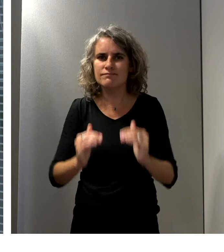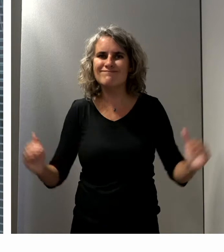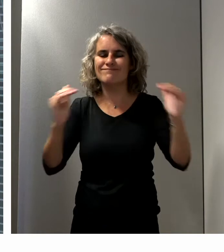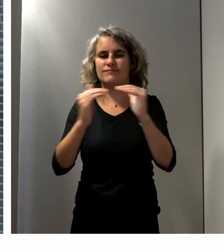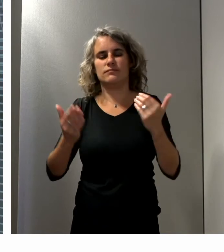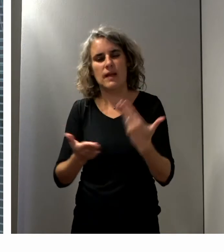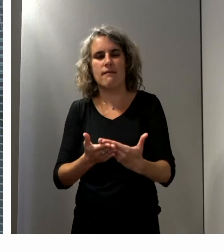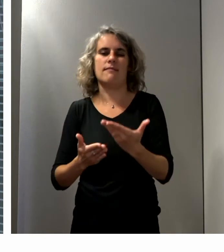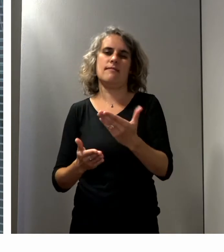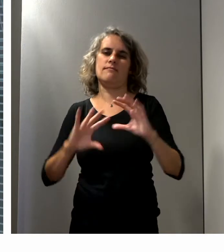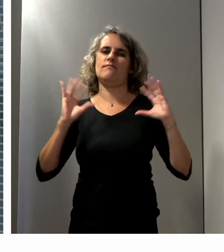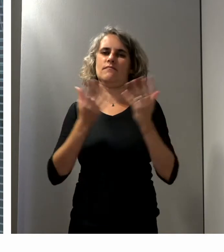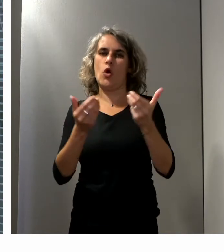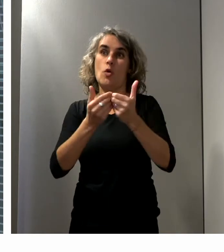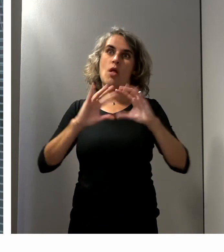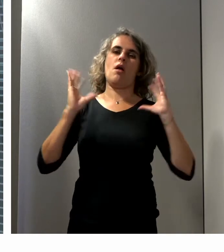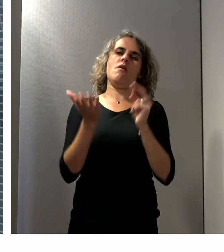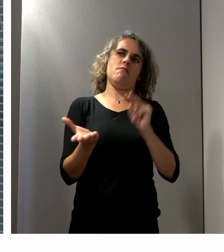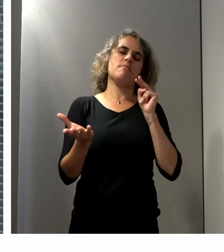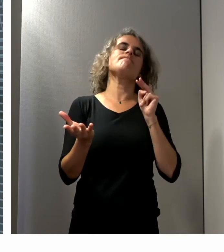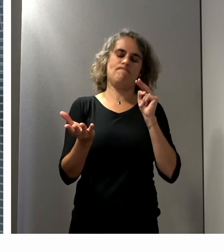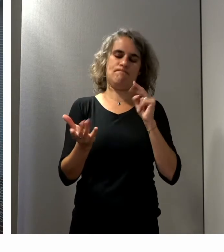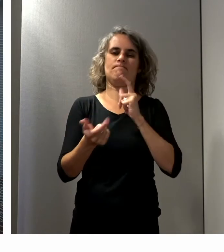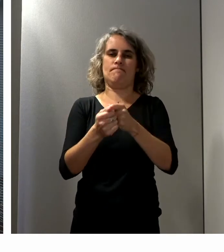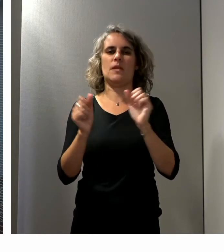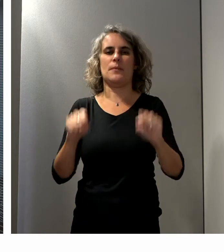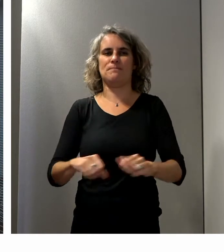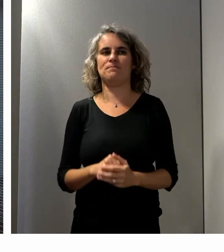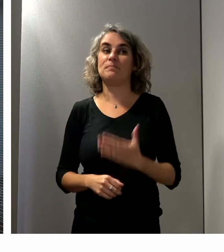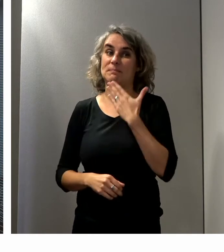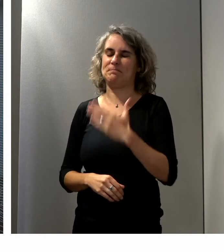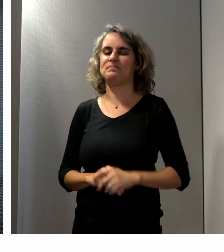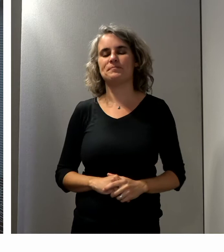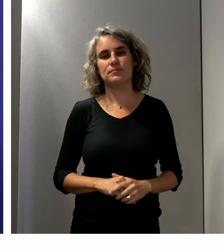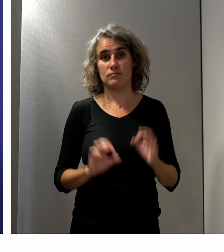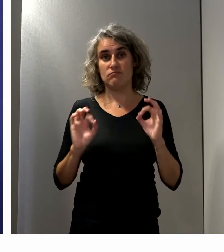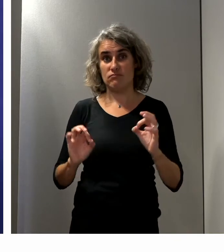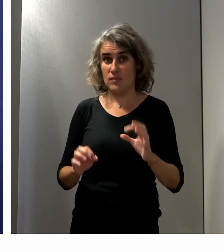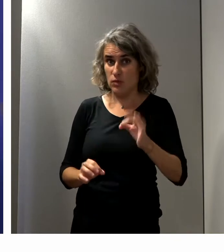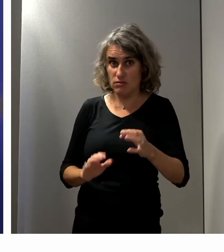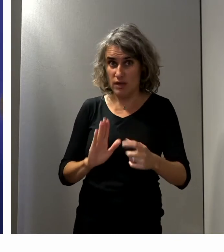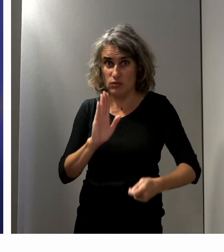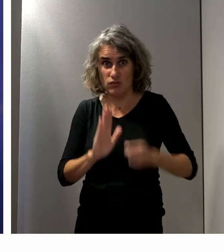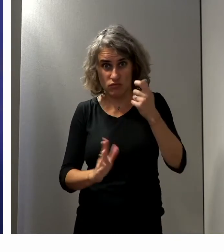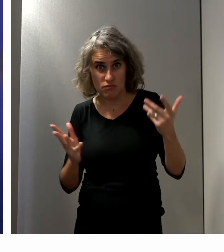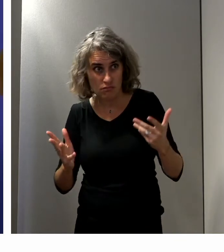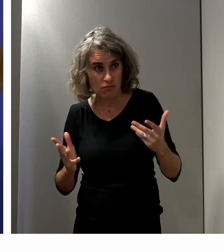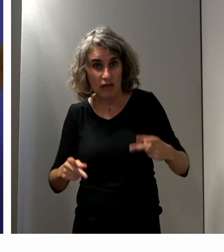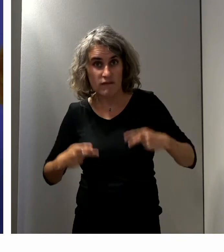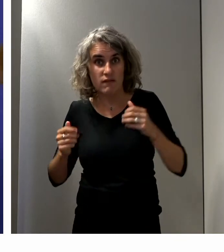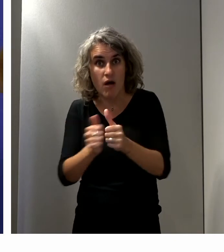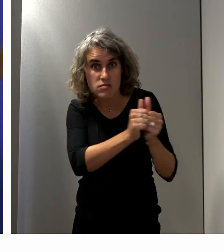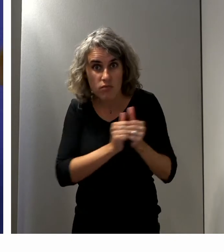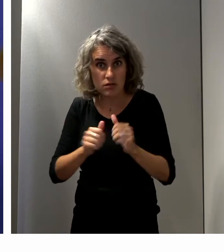répondre à l'ensemble des demandes. Merci beaucoup pour ce complément. Merci, mais c'est aussi l'éducation à vivre ensemble